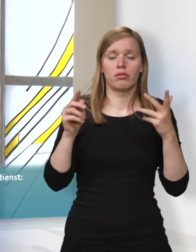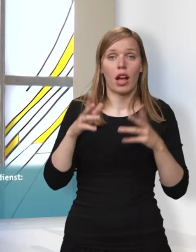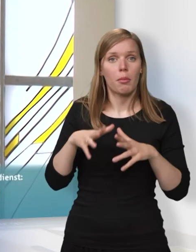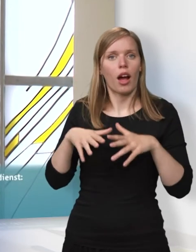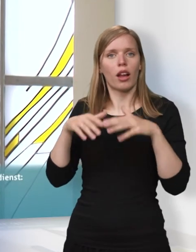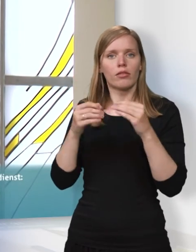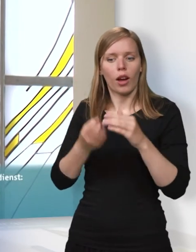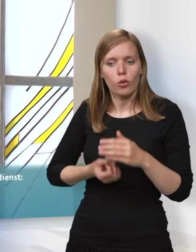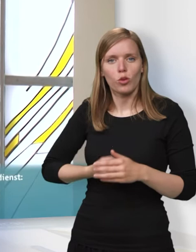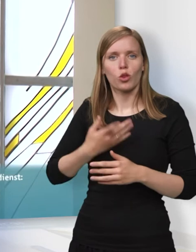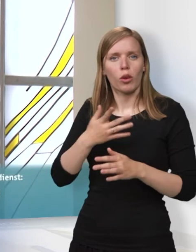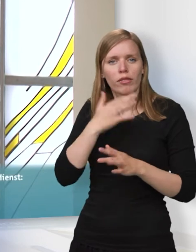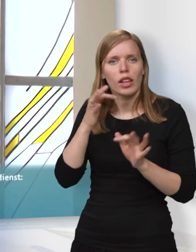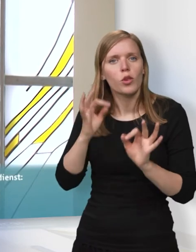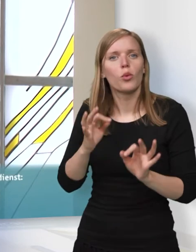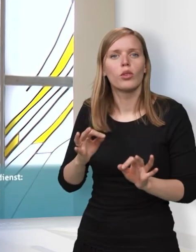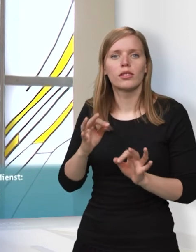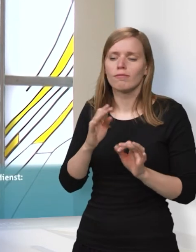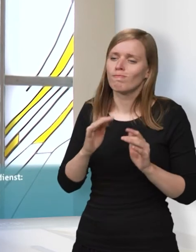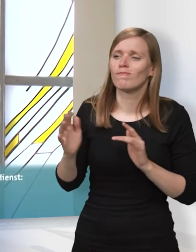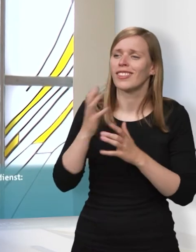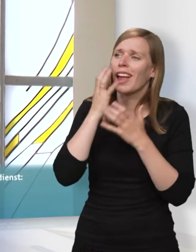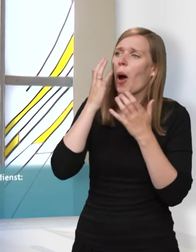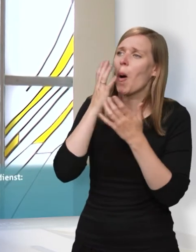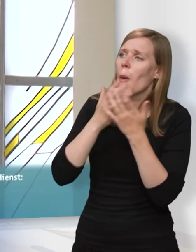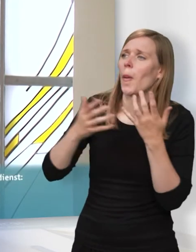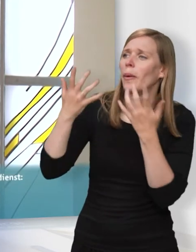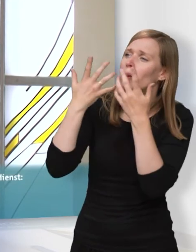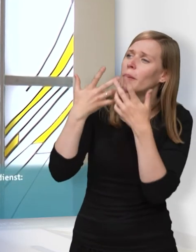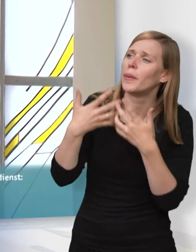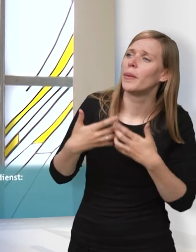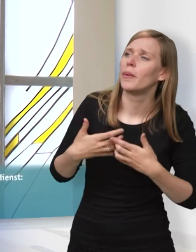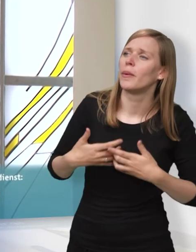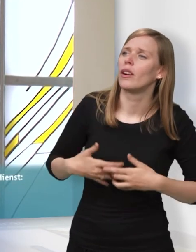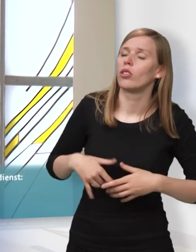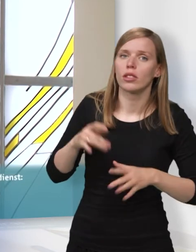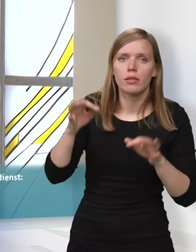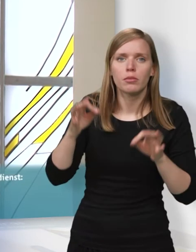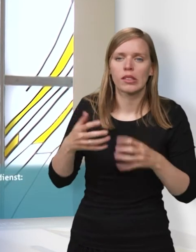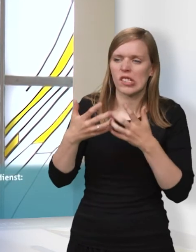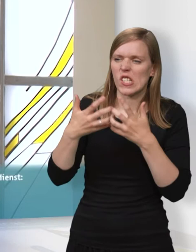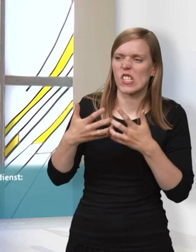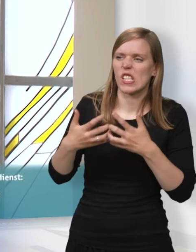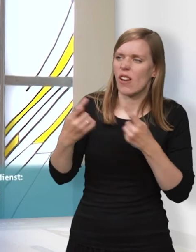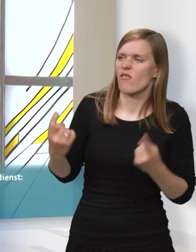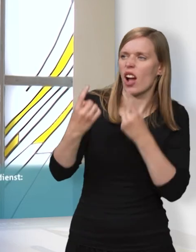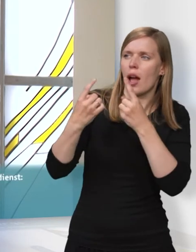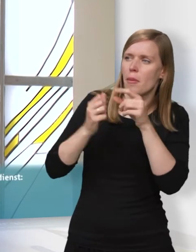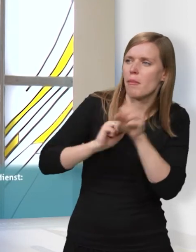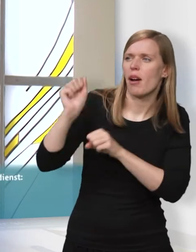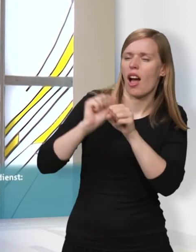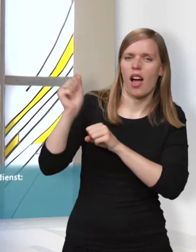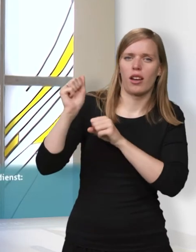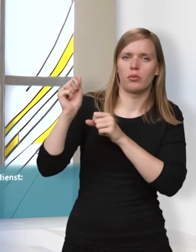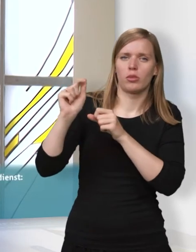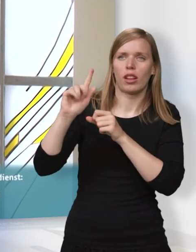und ursprünglichen, guten, paradiesischen Miteinander wurde ganz oft ein Gegeneinander, ein Rebellieren, ein aus der Hand